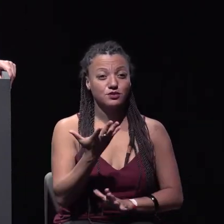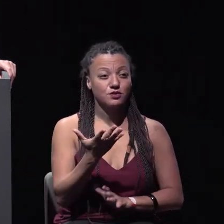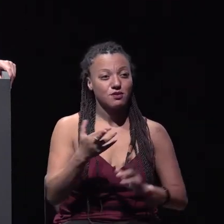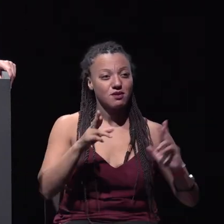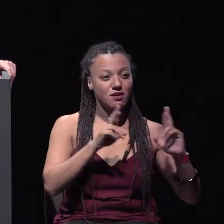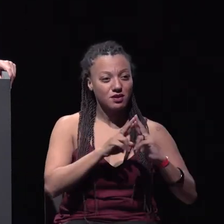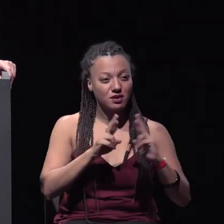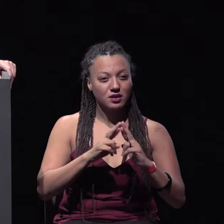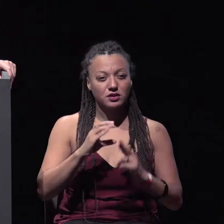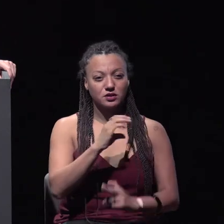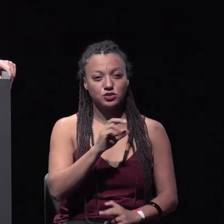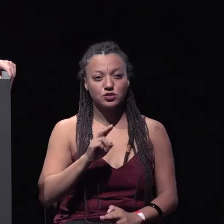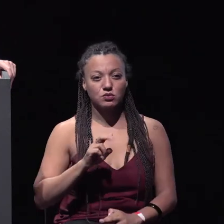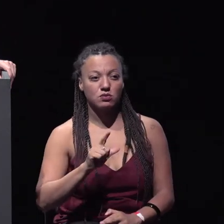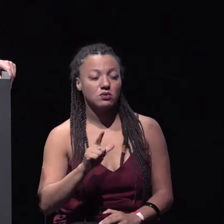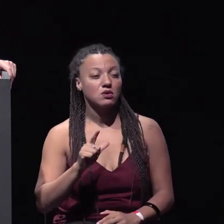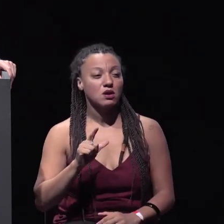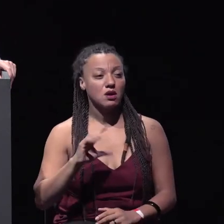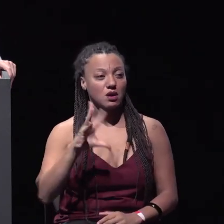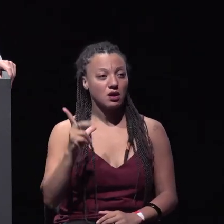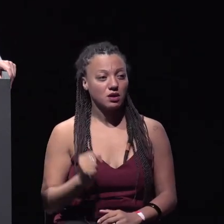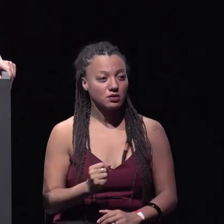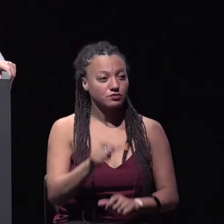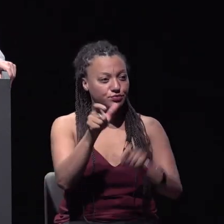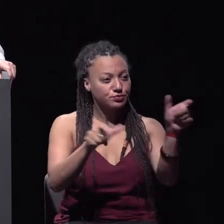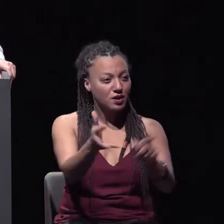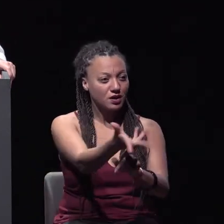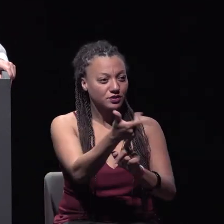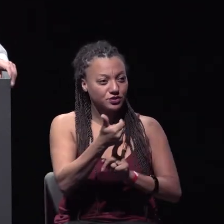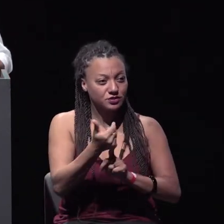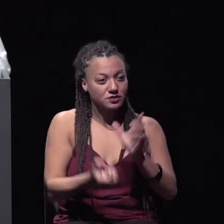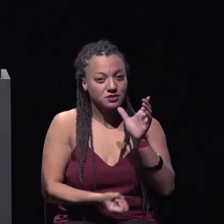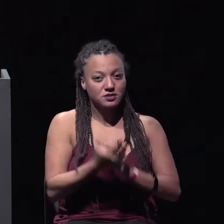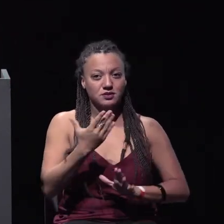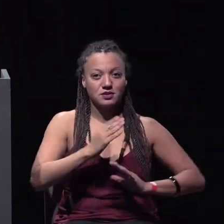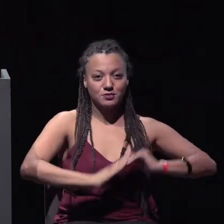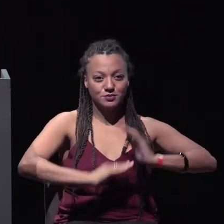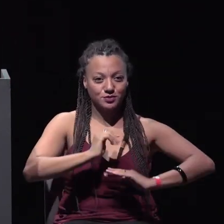afro de empreendedores artistas e produtores de cultura negra